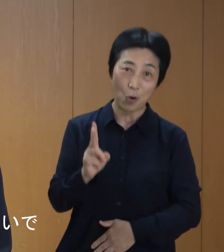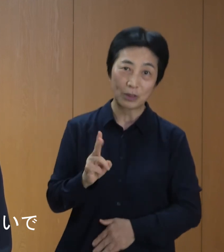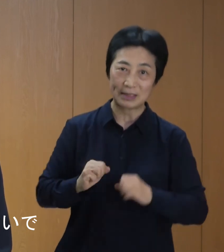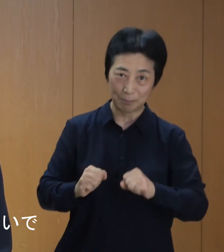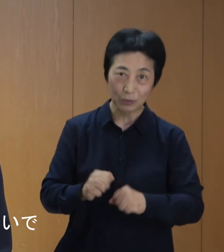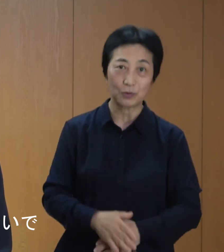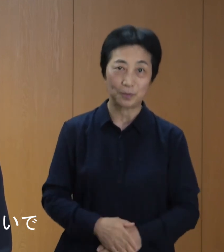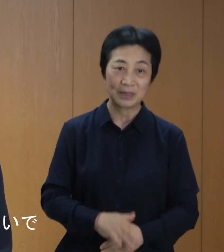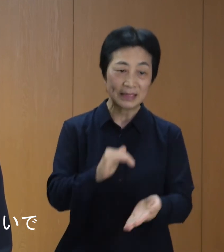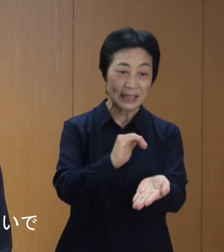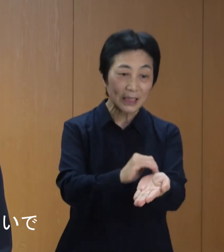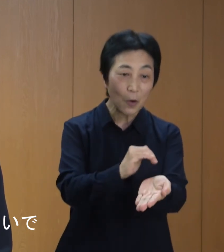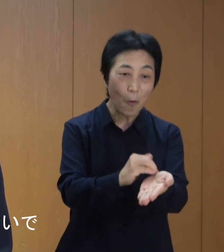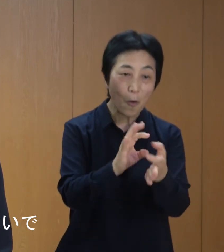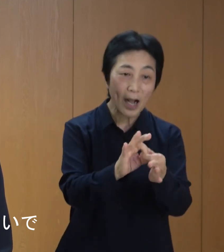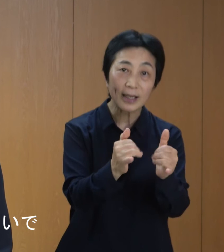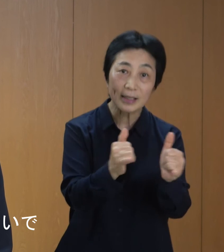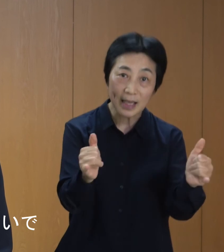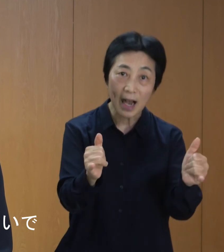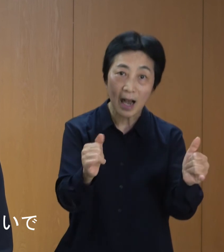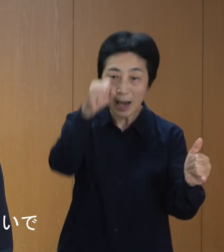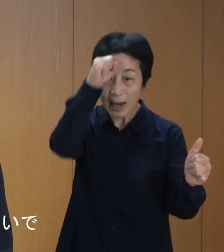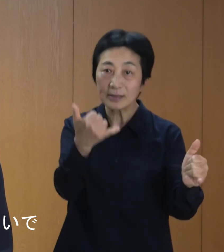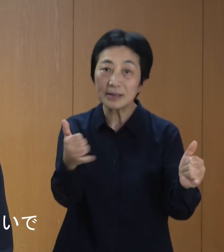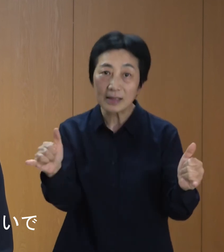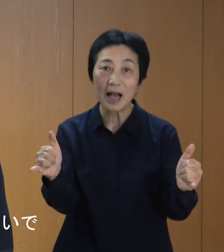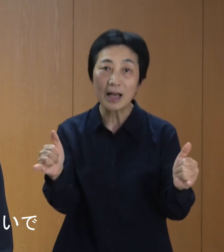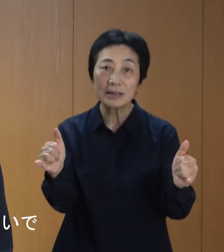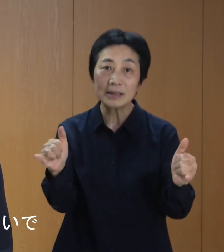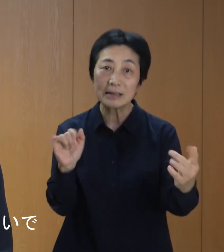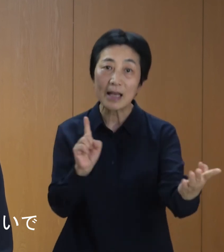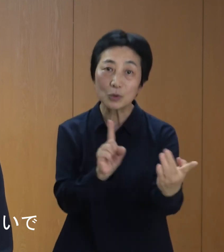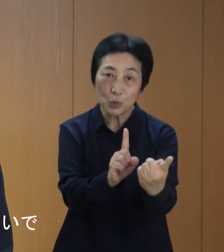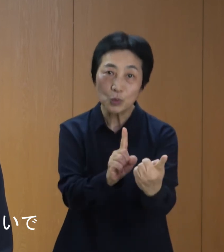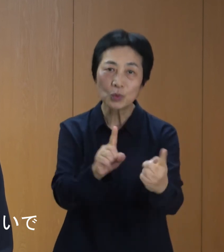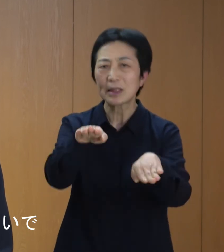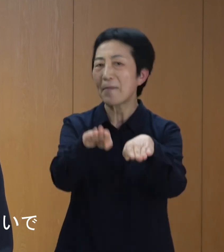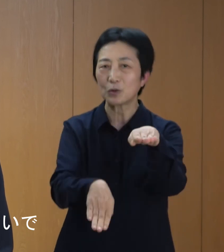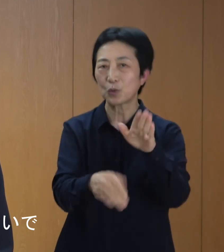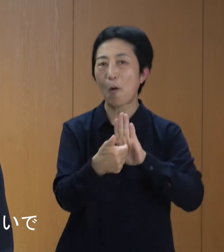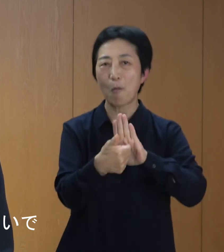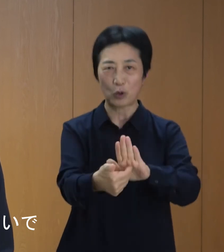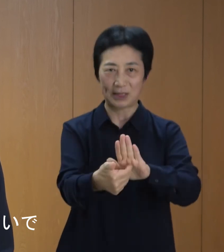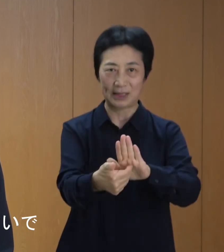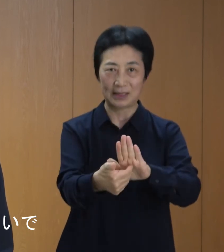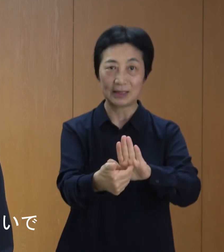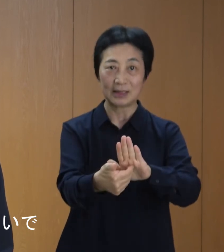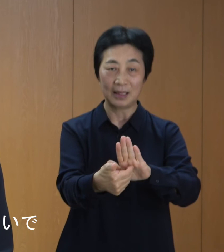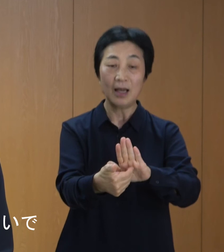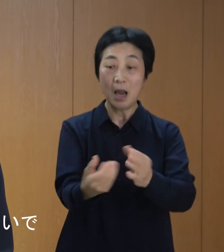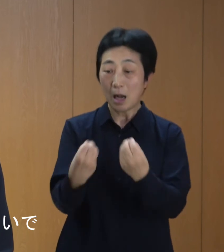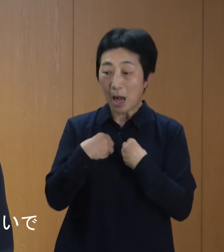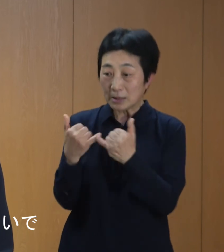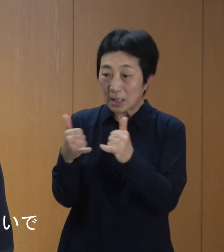患者関係者などへの風評被害、差別を防止することにより、感染者や濃厚接